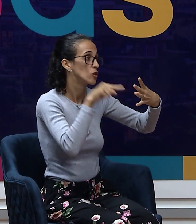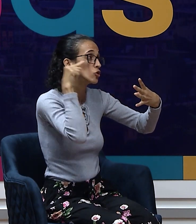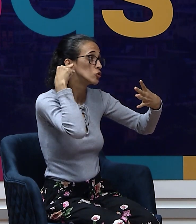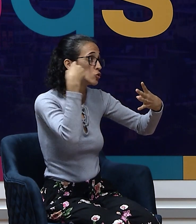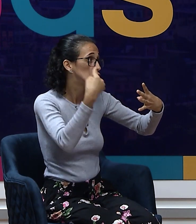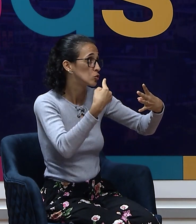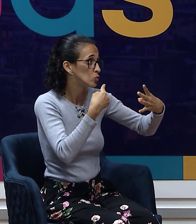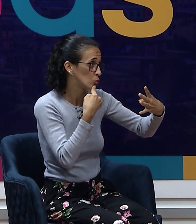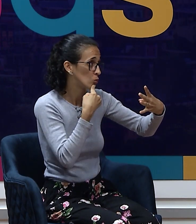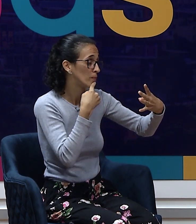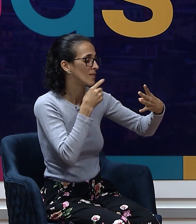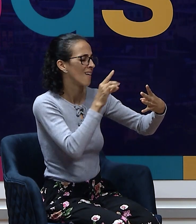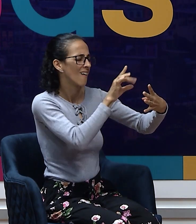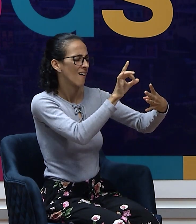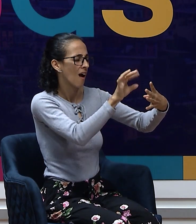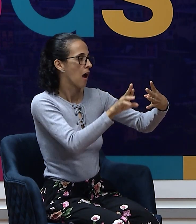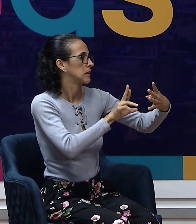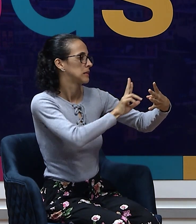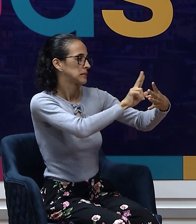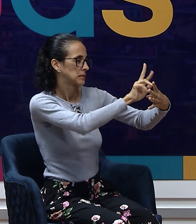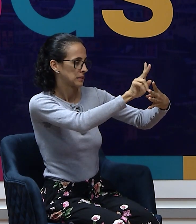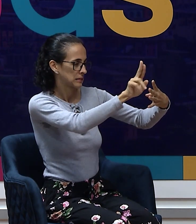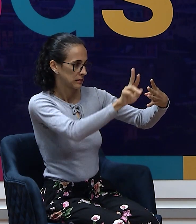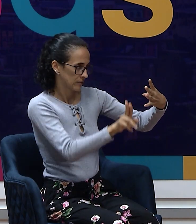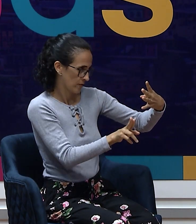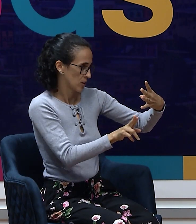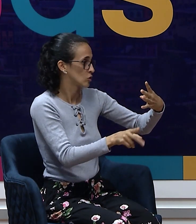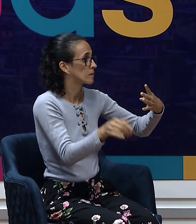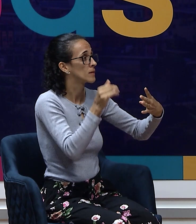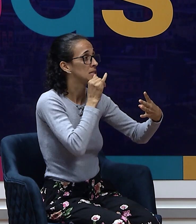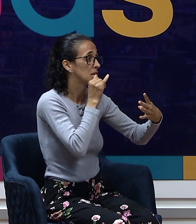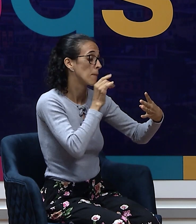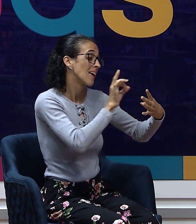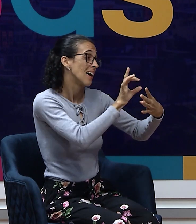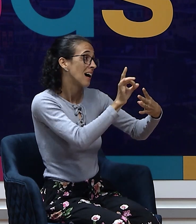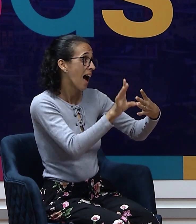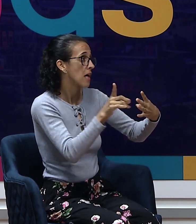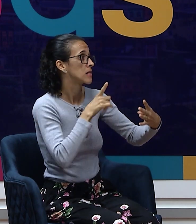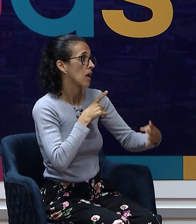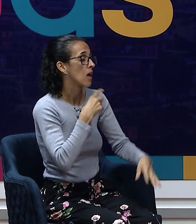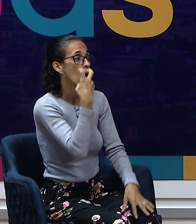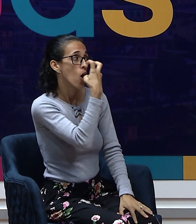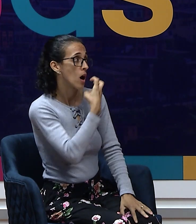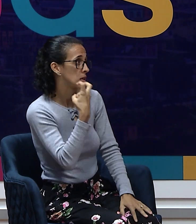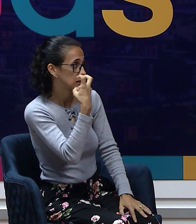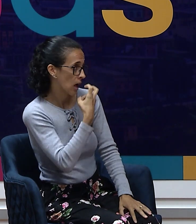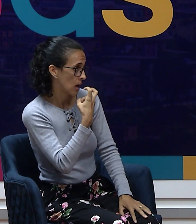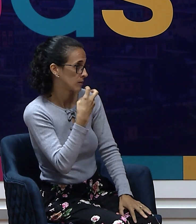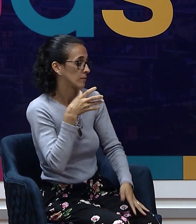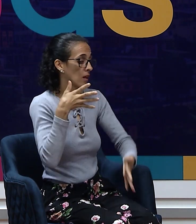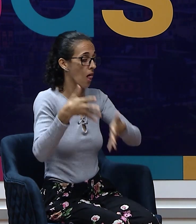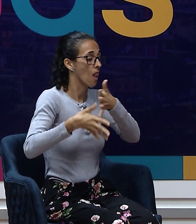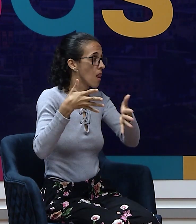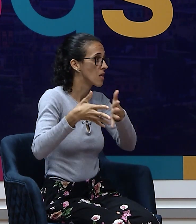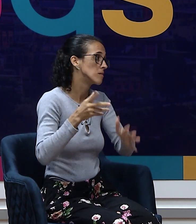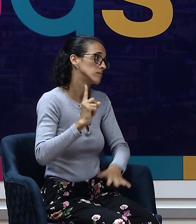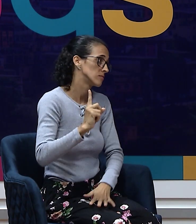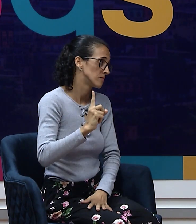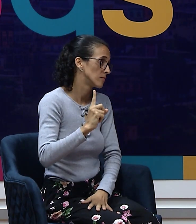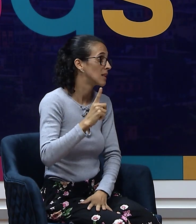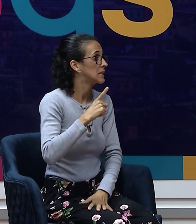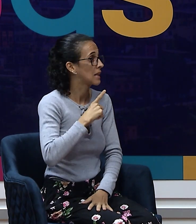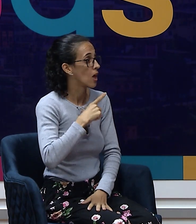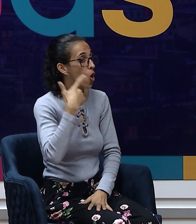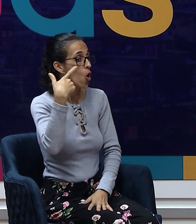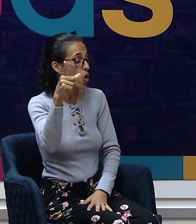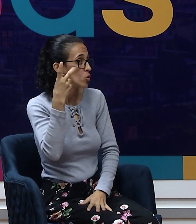aparelho, implantados, deficiente auditivo e surdo. Existe uma variação aí na comunidade surda. E cada surdo, existe